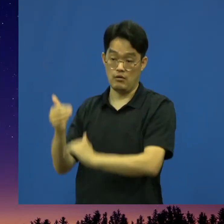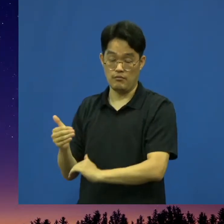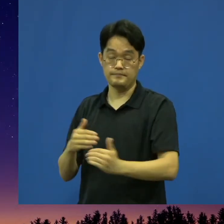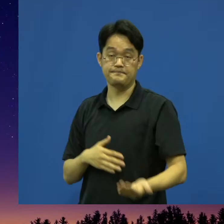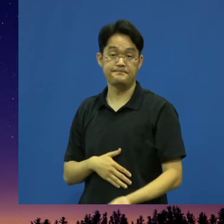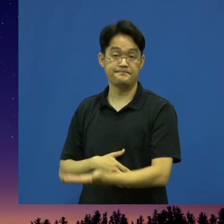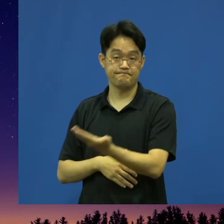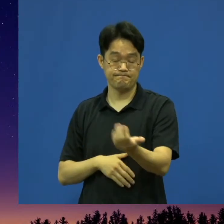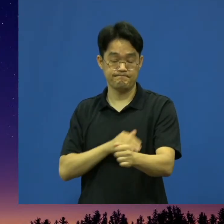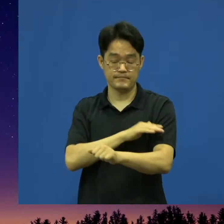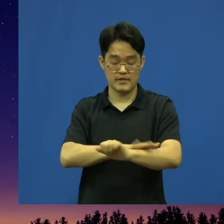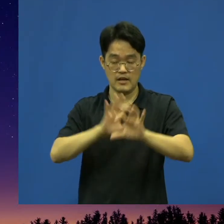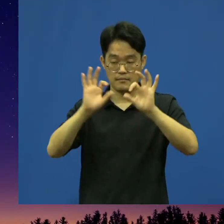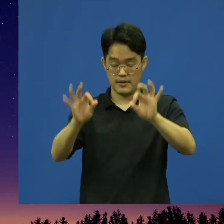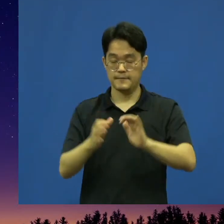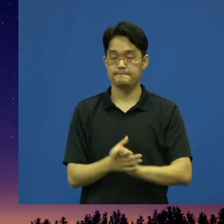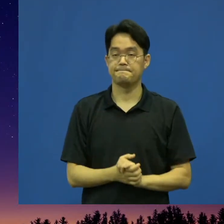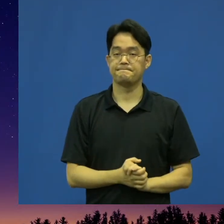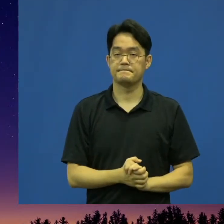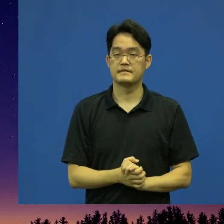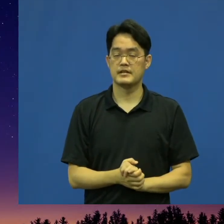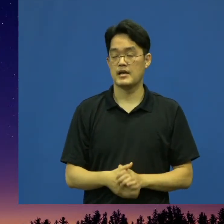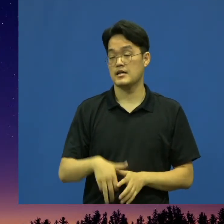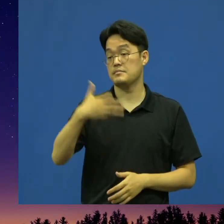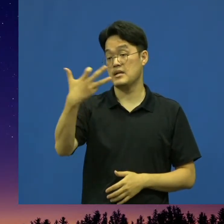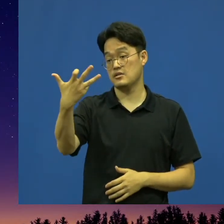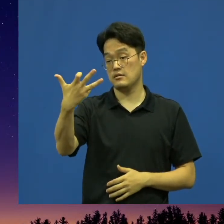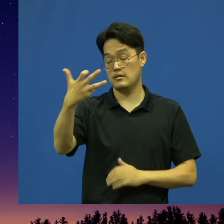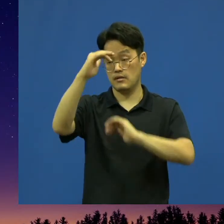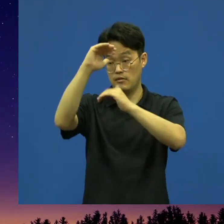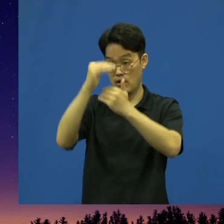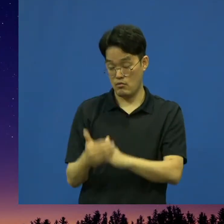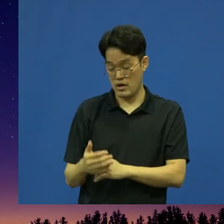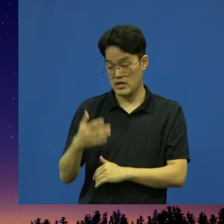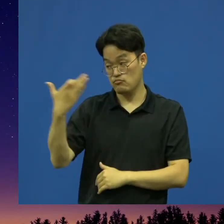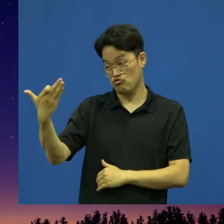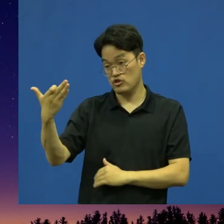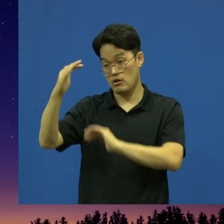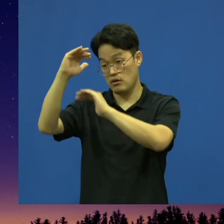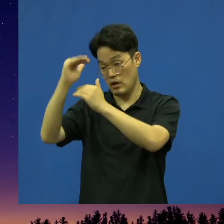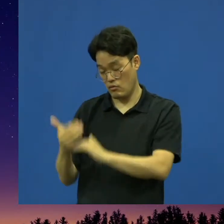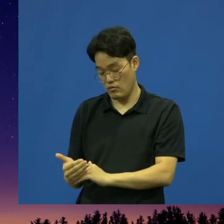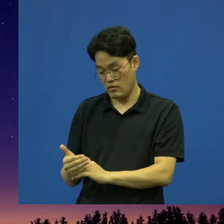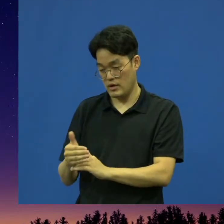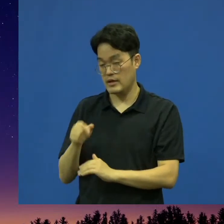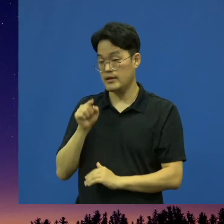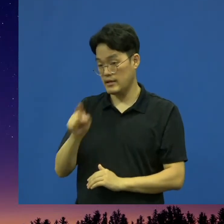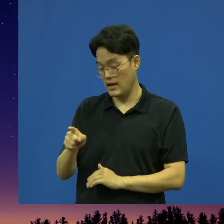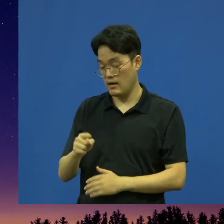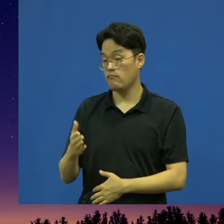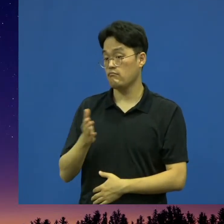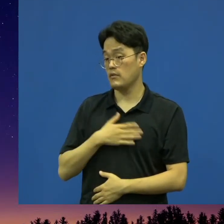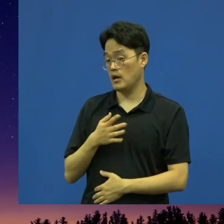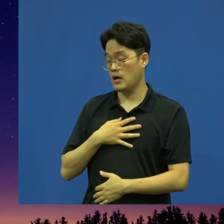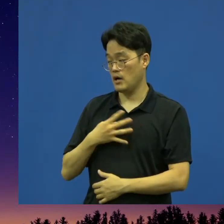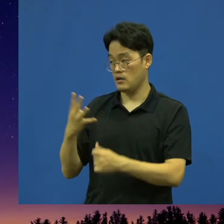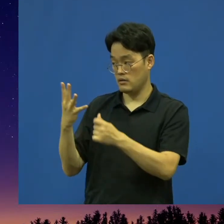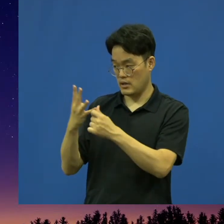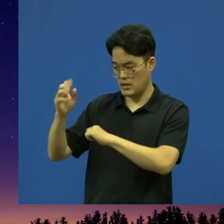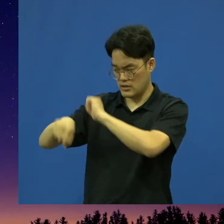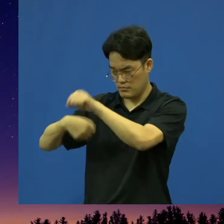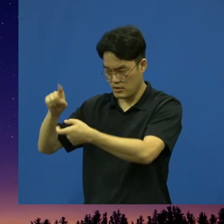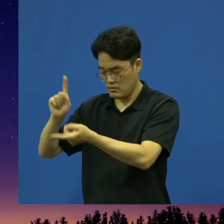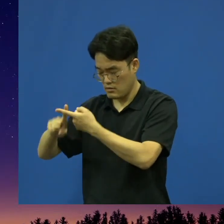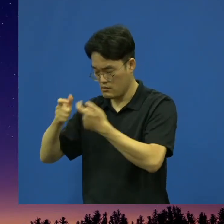보세요. 여러분 18절에 보면, 19절에 보면 이에 내가 넷째 짐승에 관하여